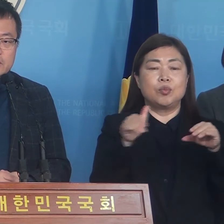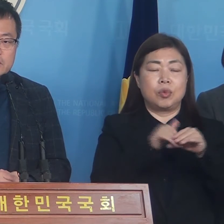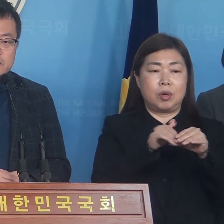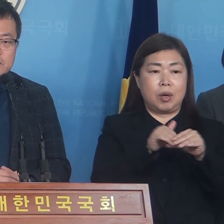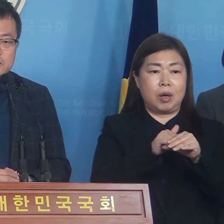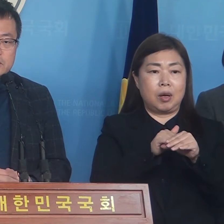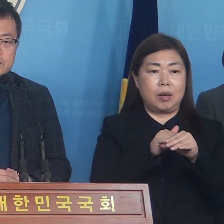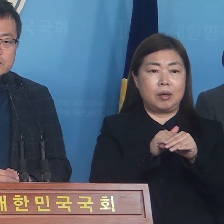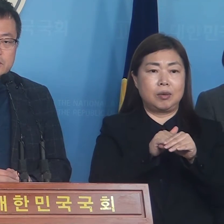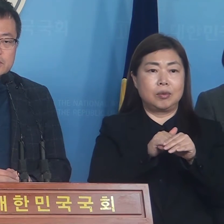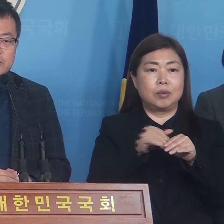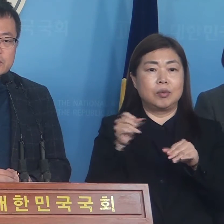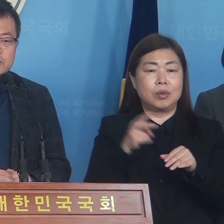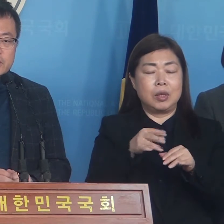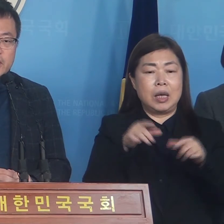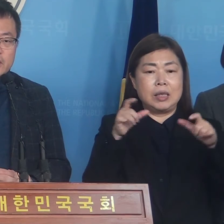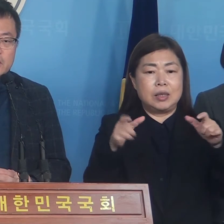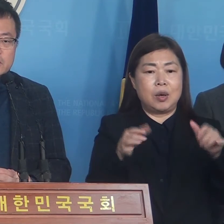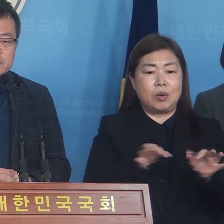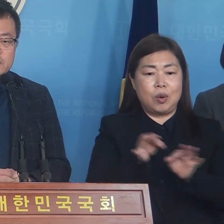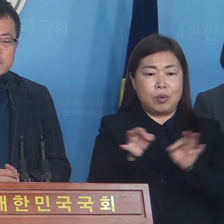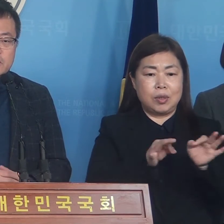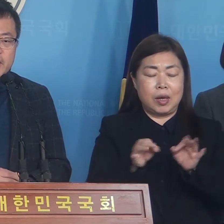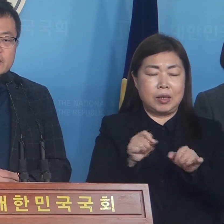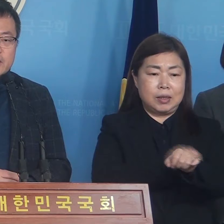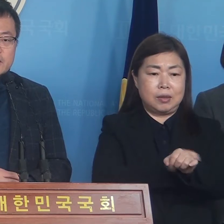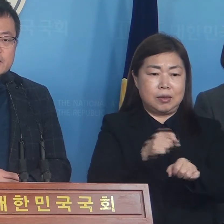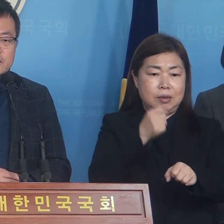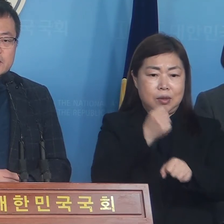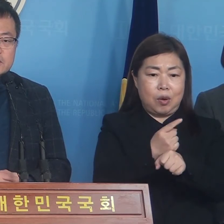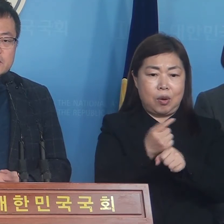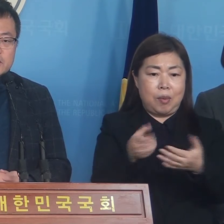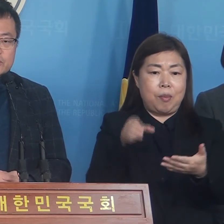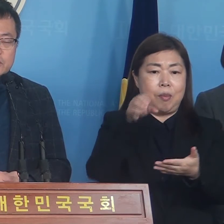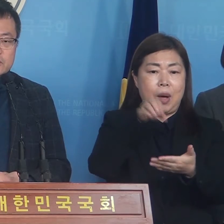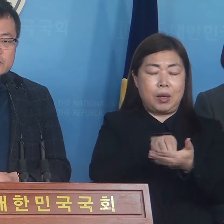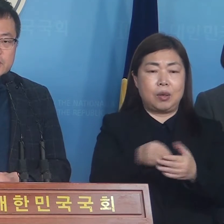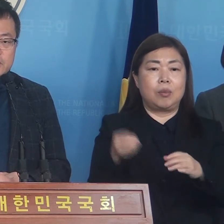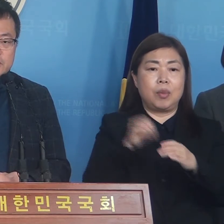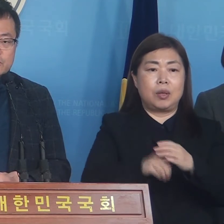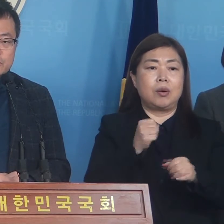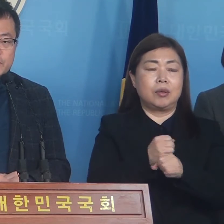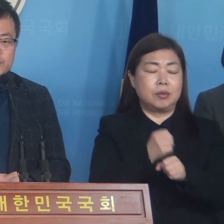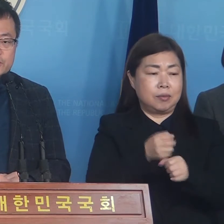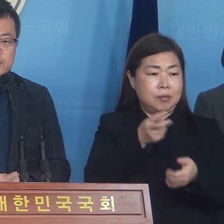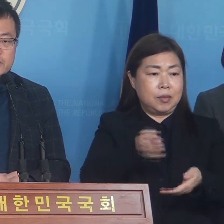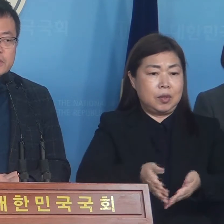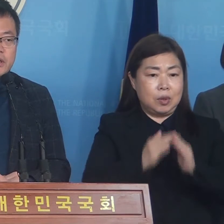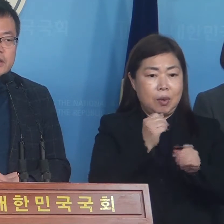문화와 어떤 이런 지역 경제의 특색을 반영한 상점가 육성 정책이 이제